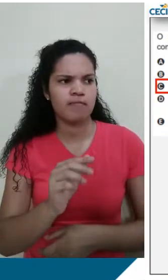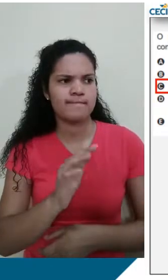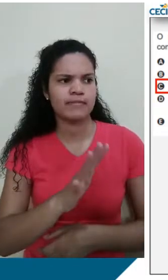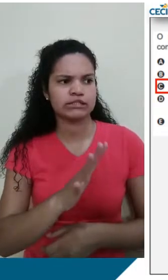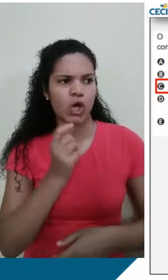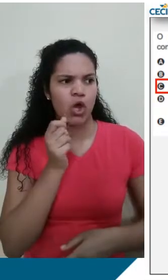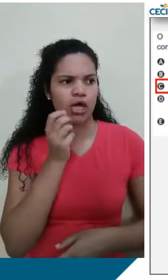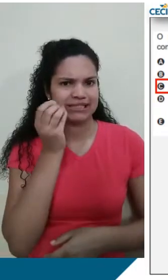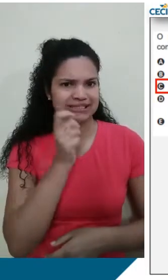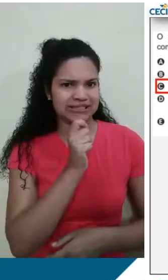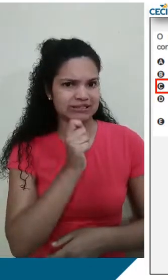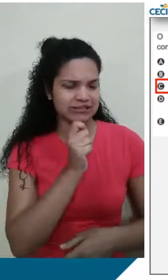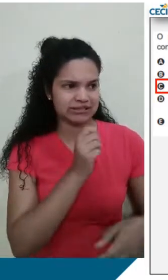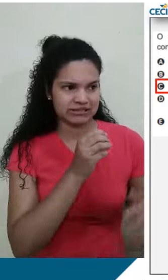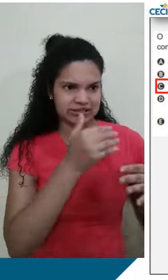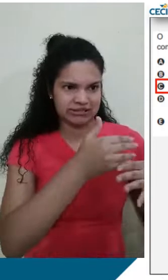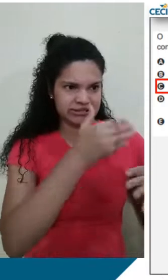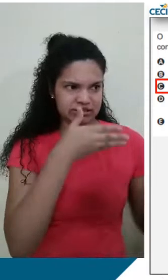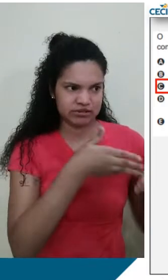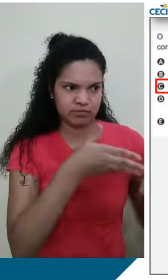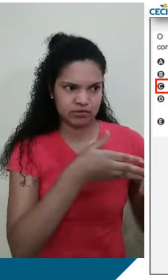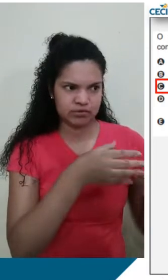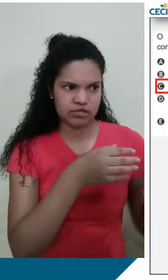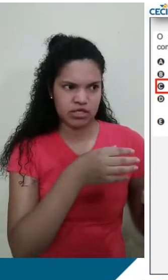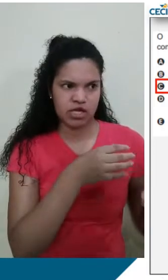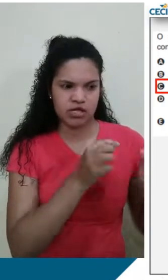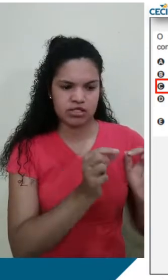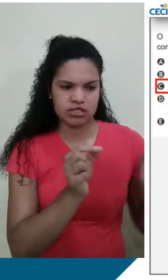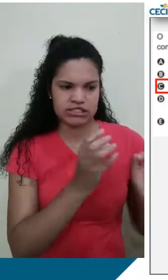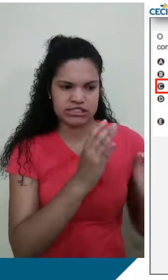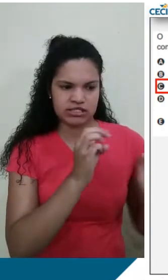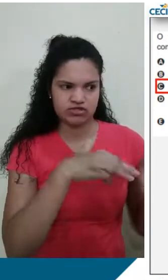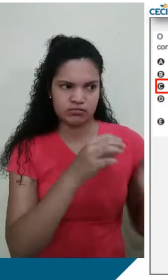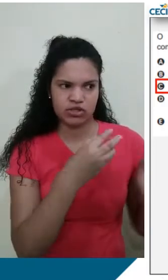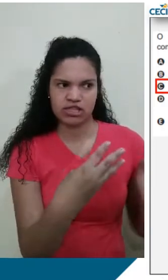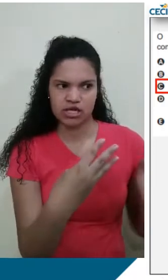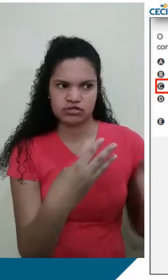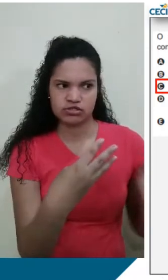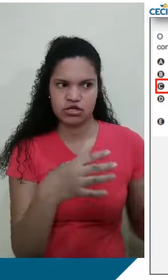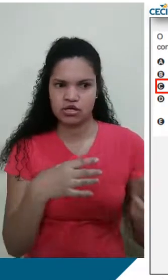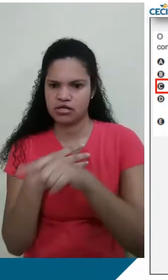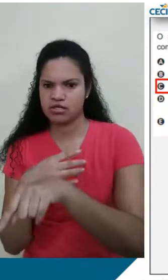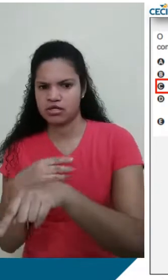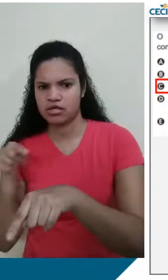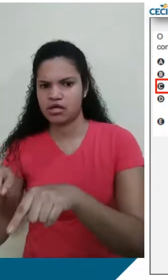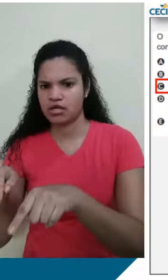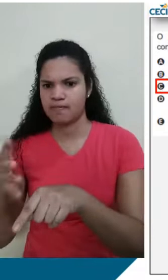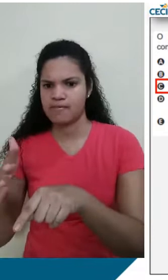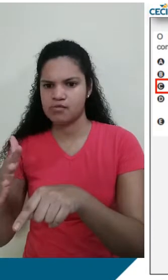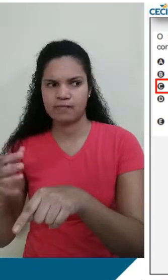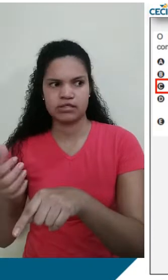dos peixes, o tamanho médio é de 3 centímetros. Em áreas com tela, o tamanho médio é 6 centímetros.